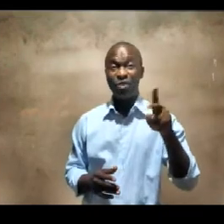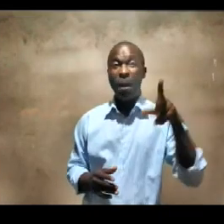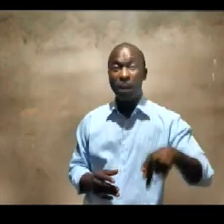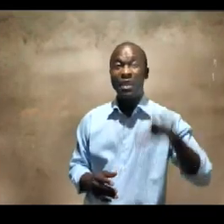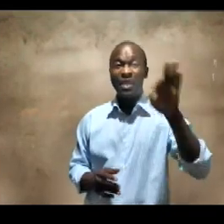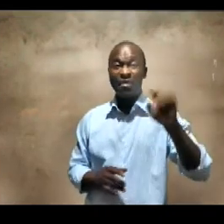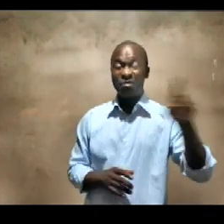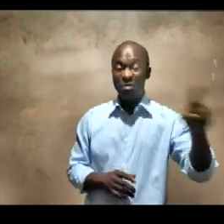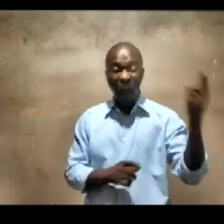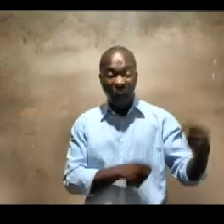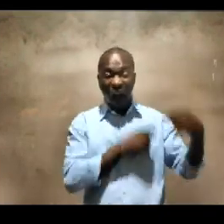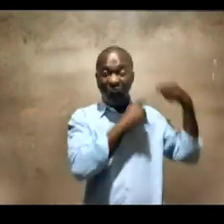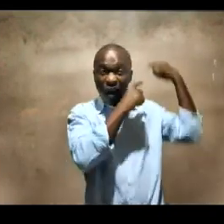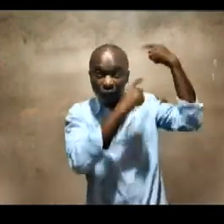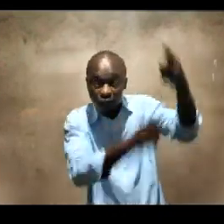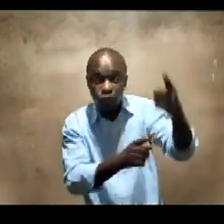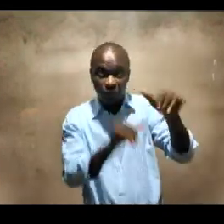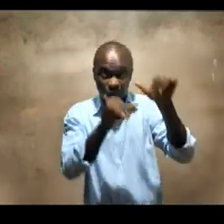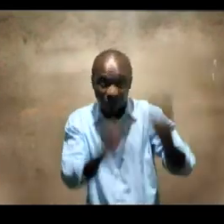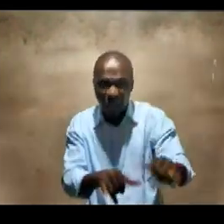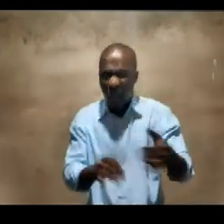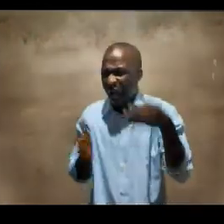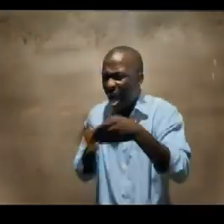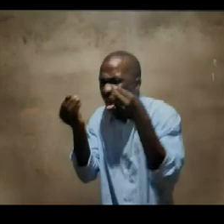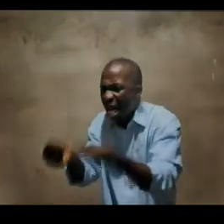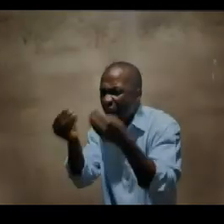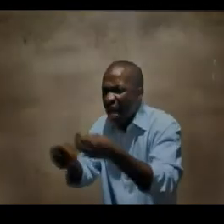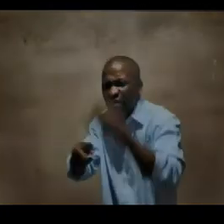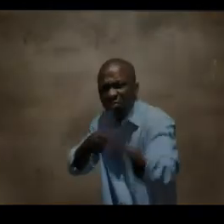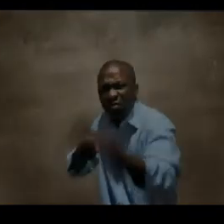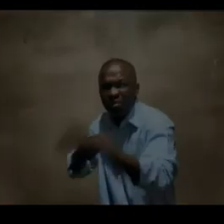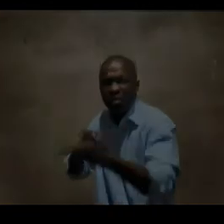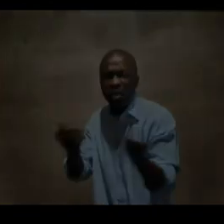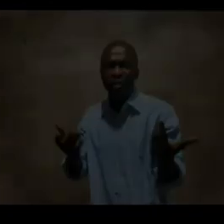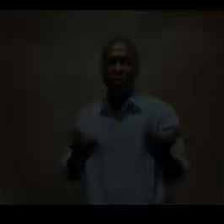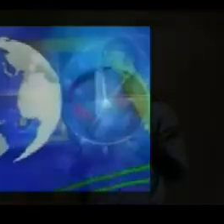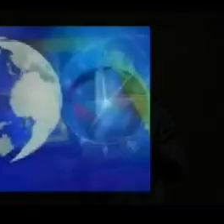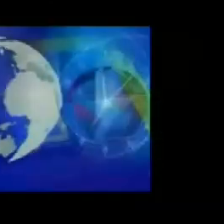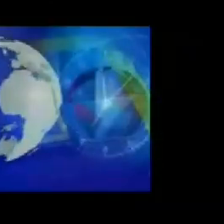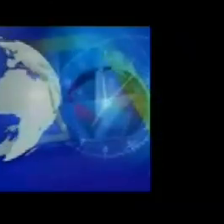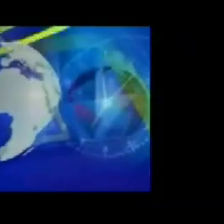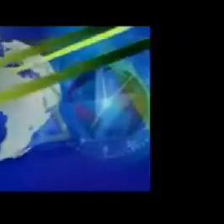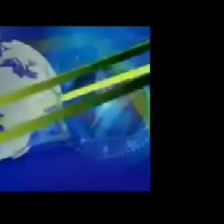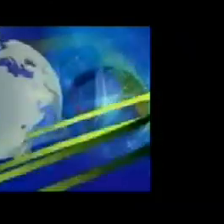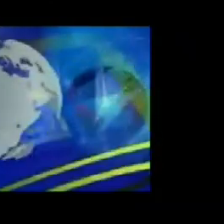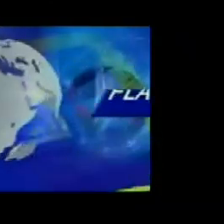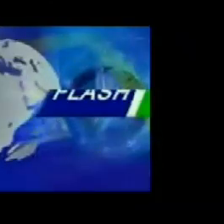pouvoir, une stratégie du président Emerson Mnangagwa d'attirer l'attention.